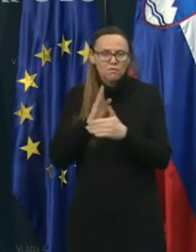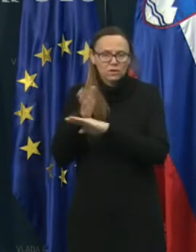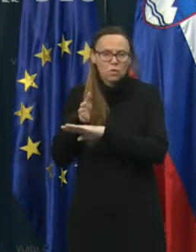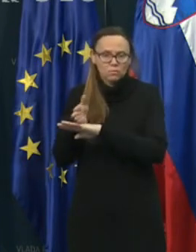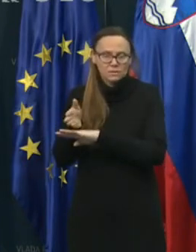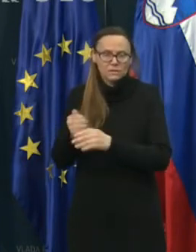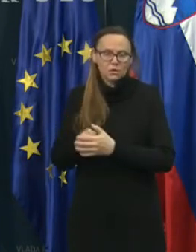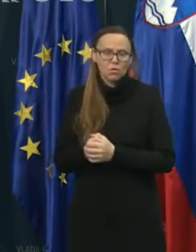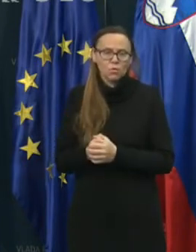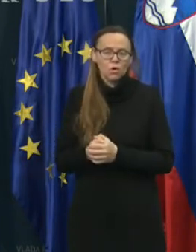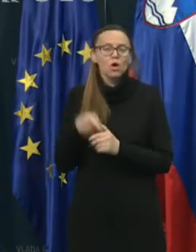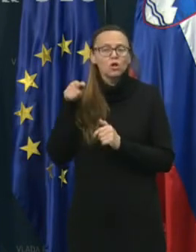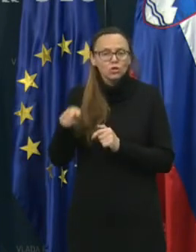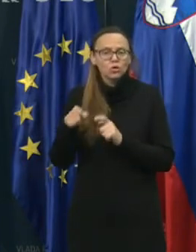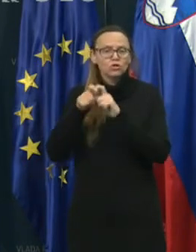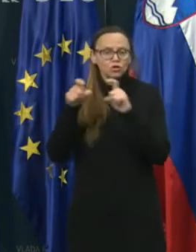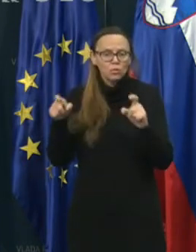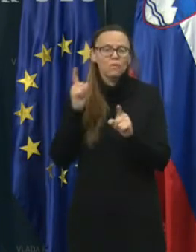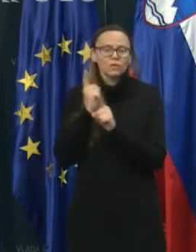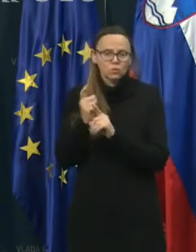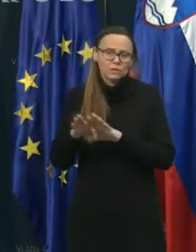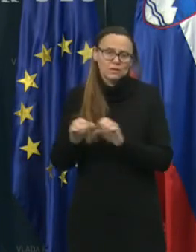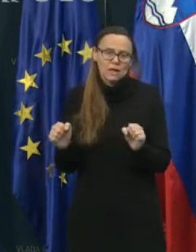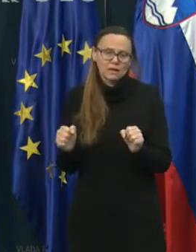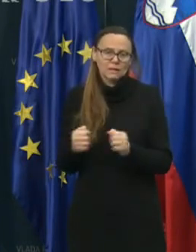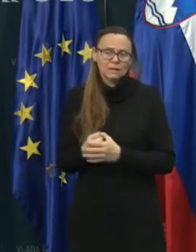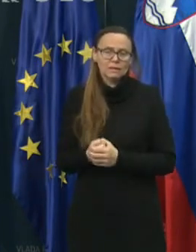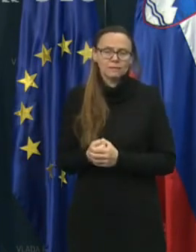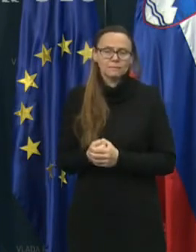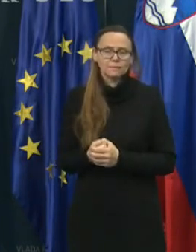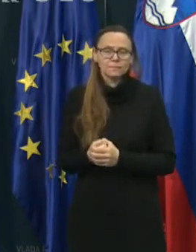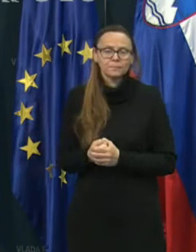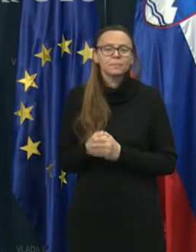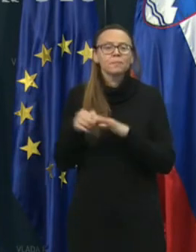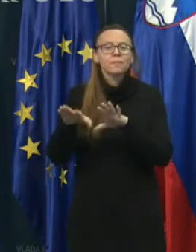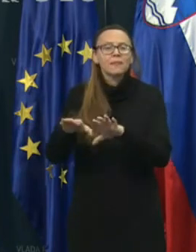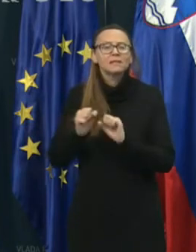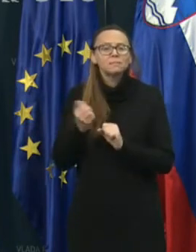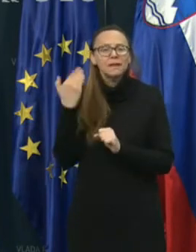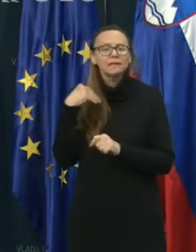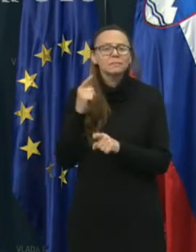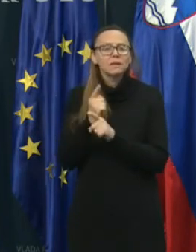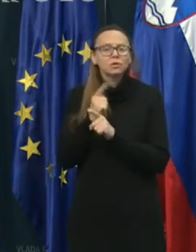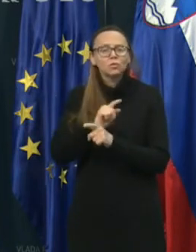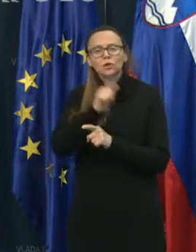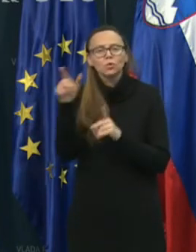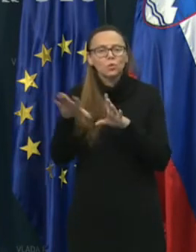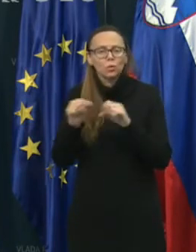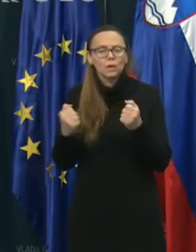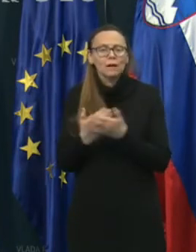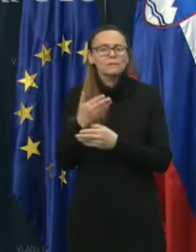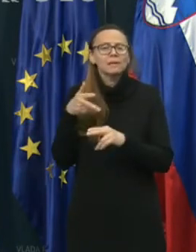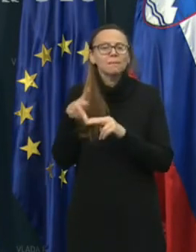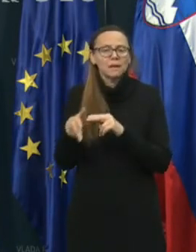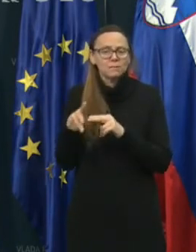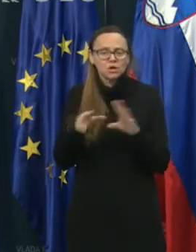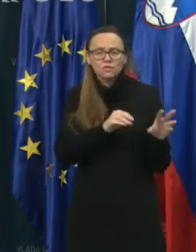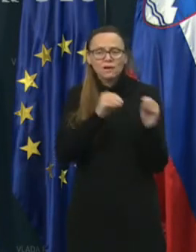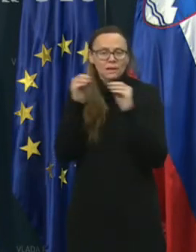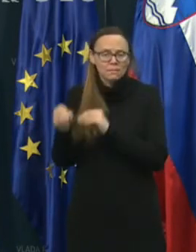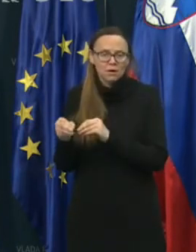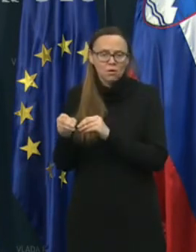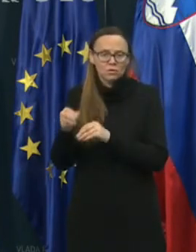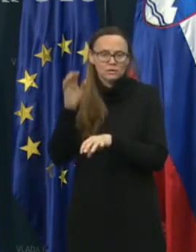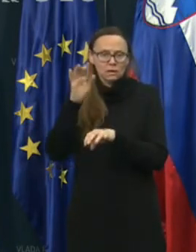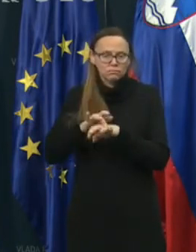obiskov, kar so domovi tudi storili. Sprejeti so bili tudi drugi ukrepi za preprečevanje prenosa